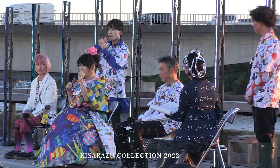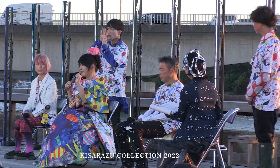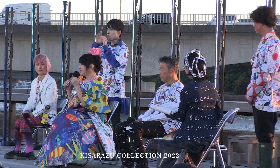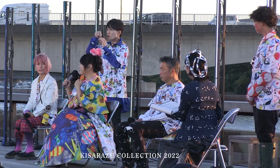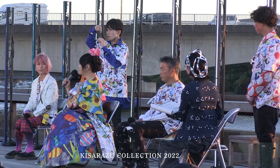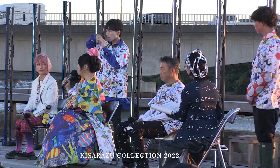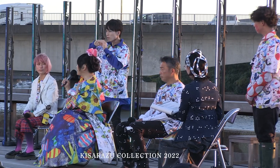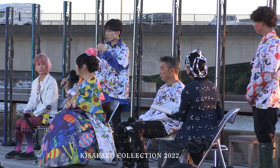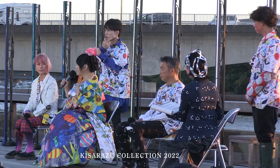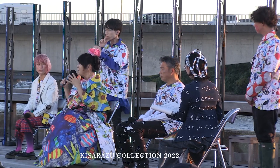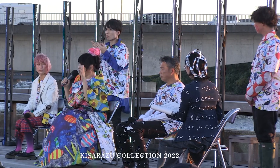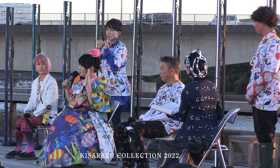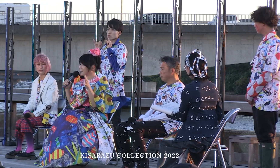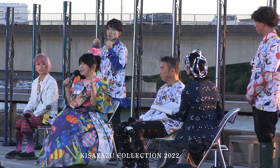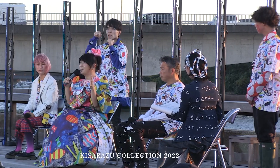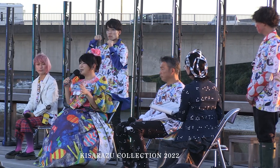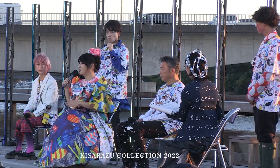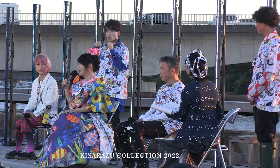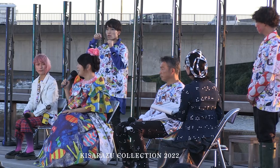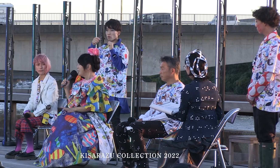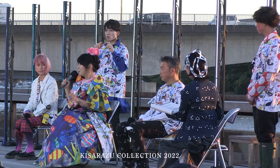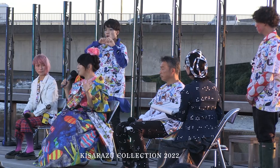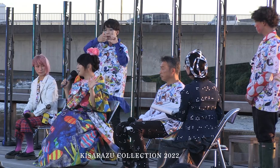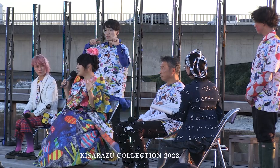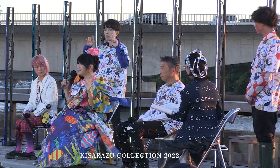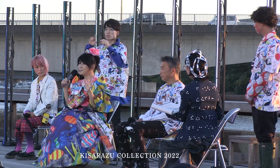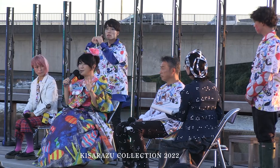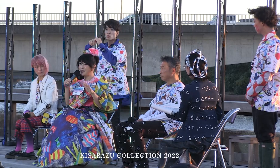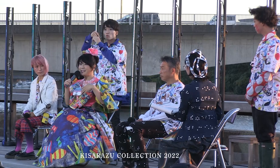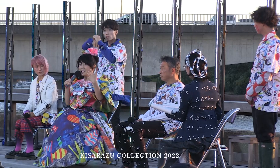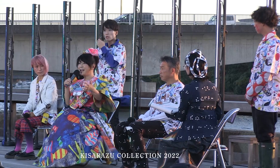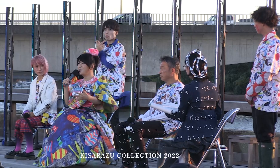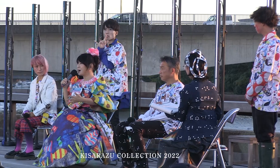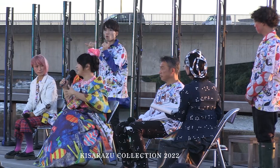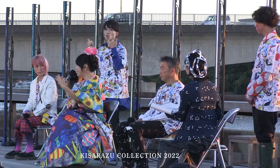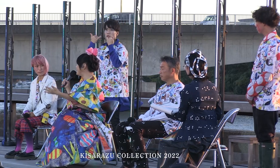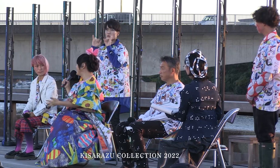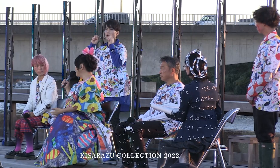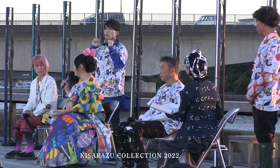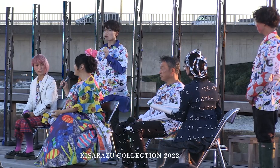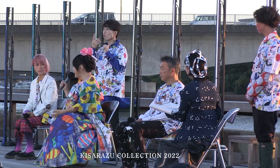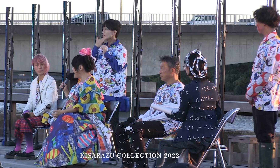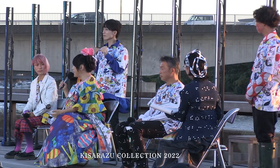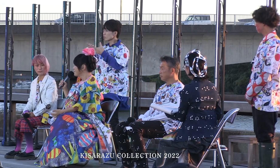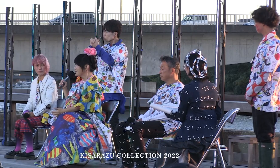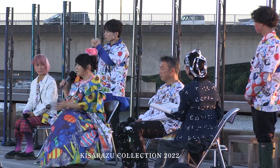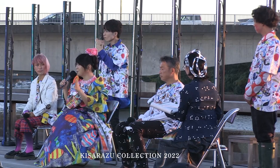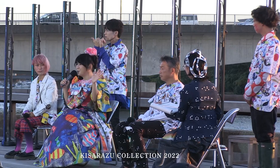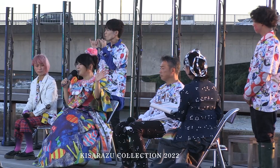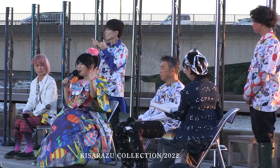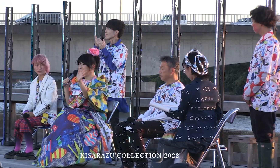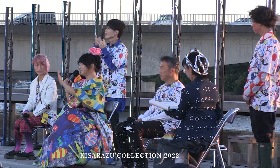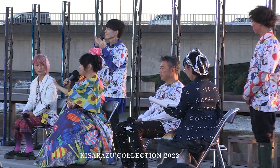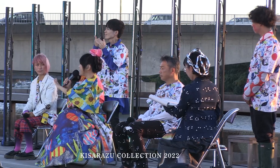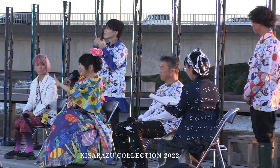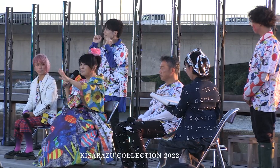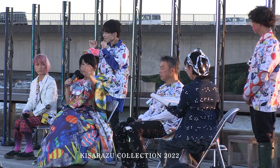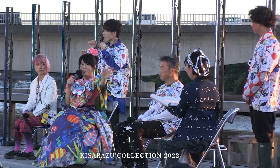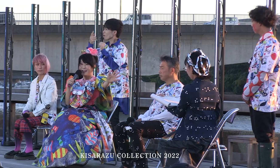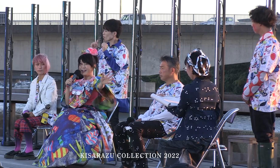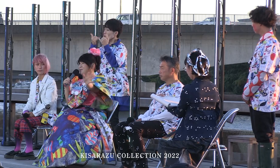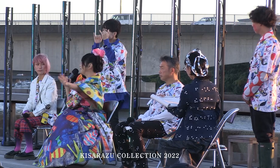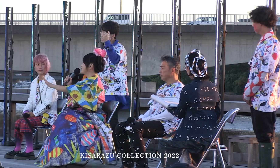よね。私の仲間もいろんな人がいるから、私たちは今時代の変わり目にいるわけで、この言葉を一